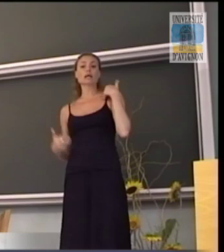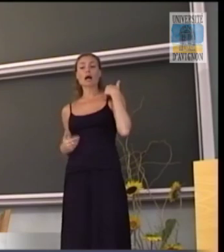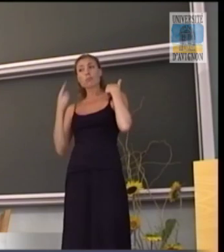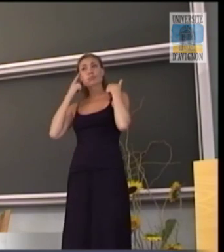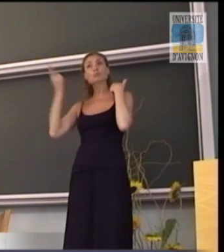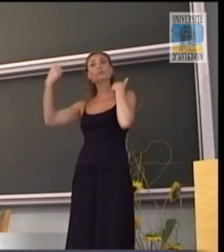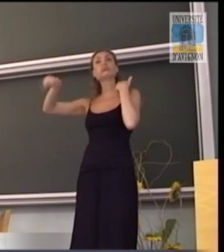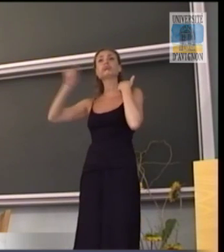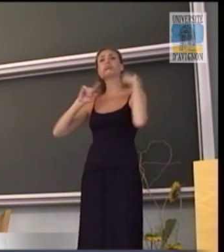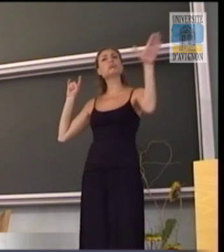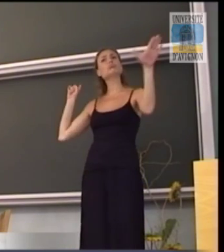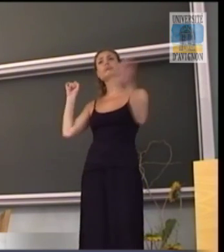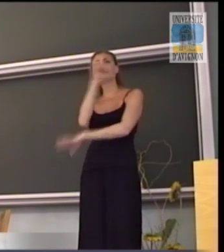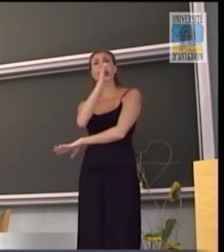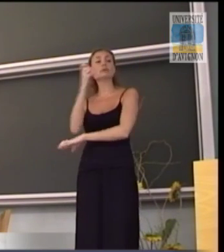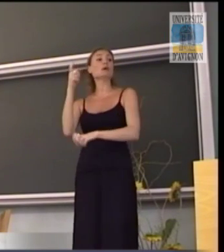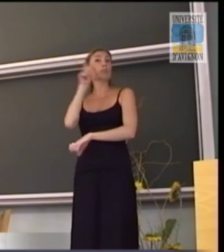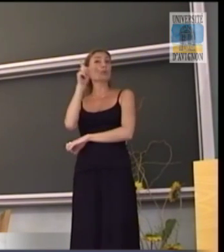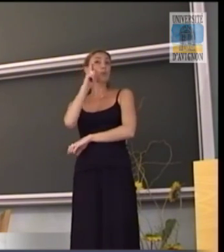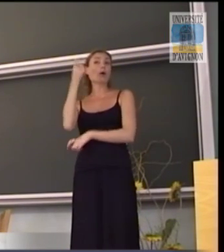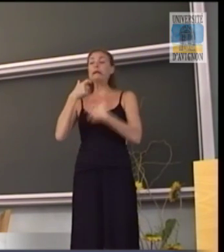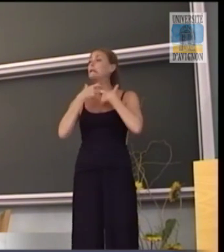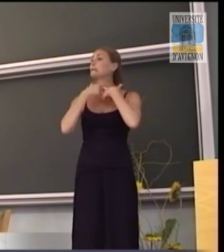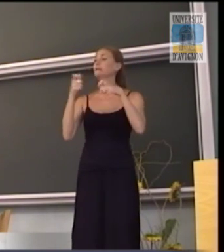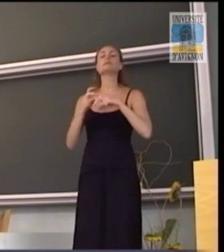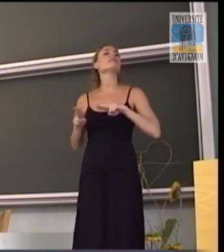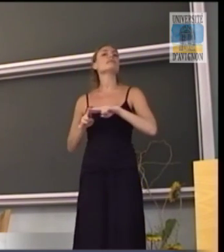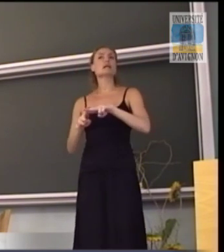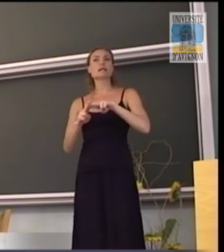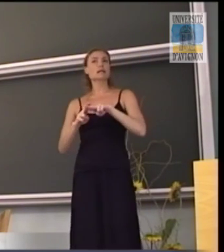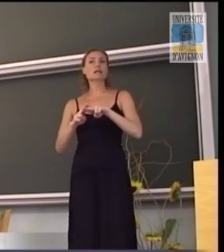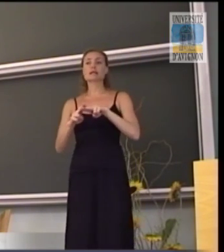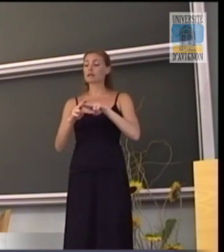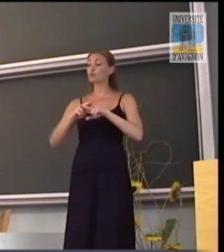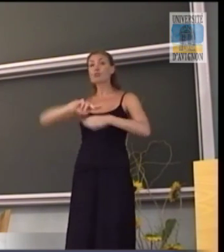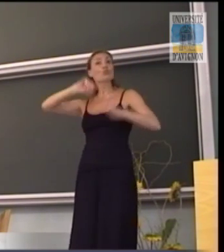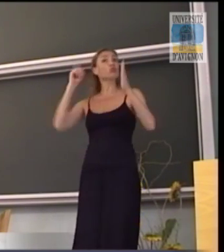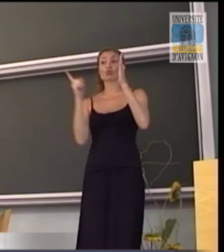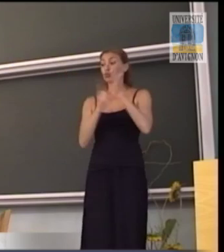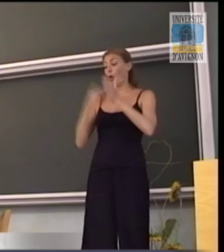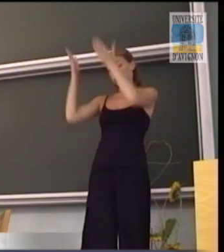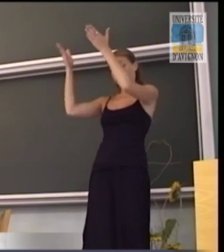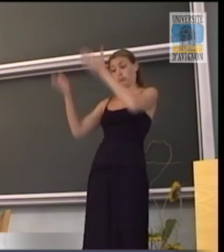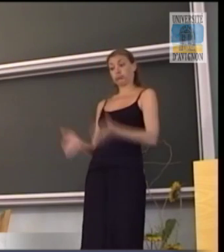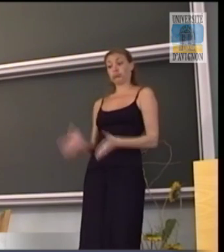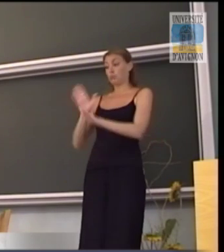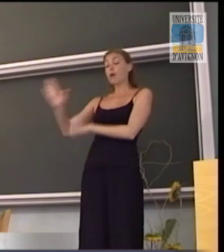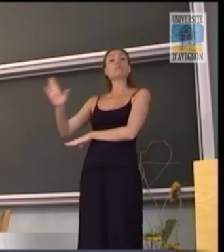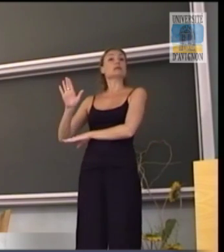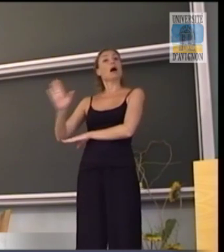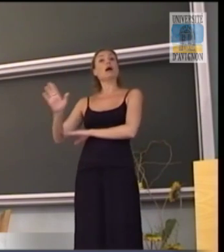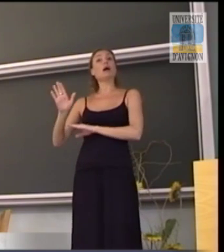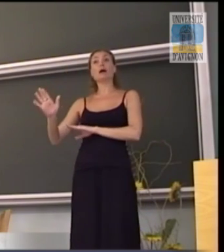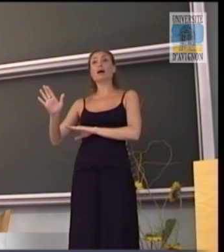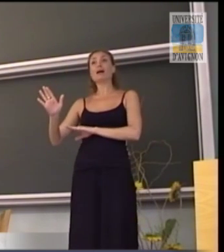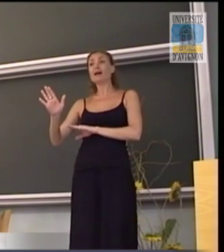accessible, quand rien ne vous renvoie votre légitimité à être ce que vous êtes, et je pense